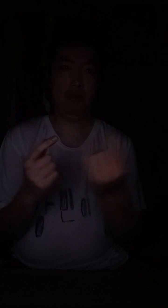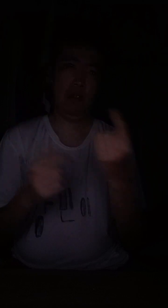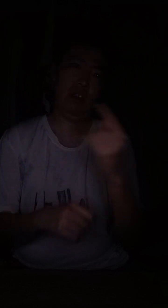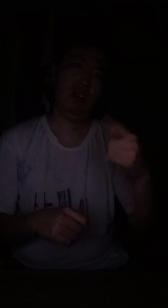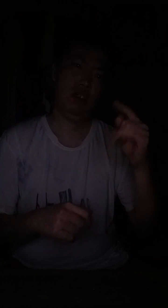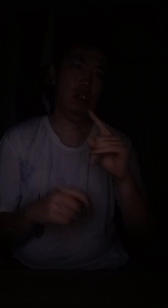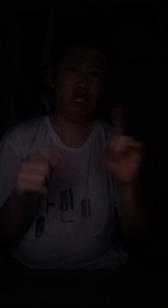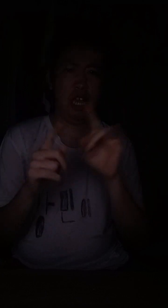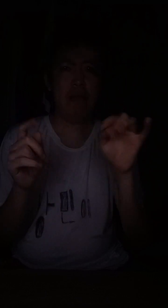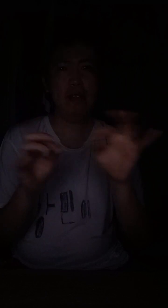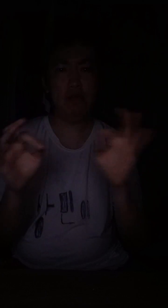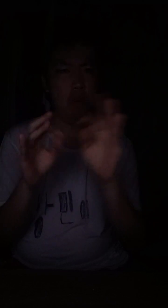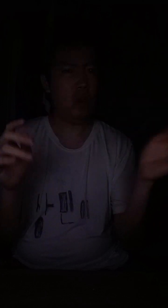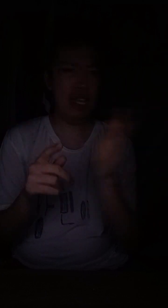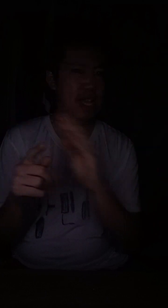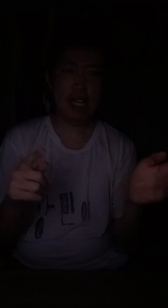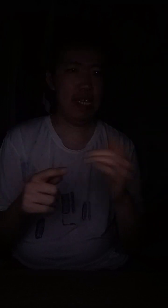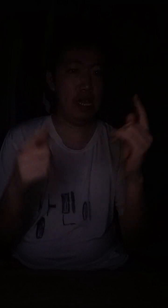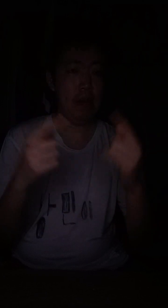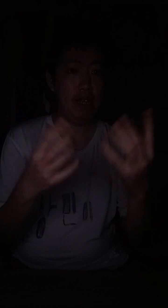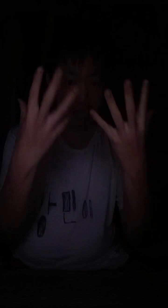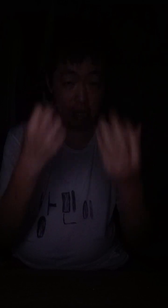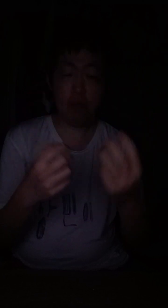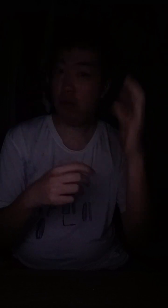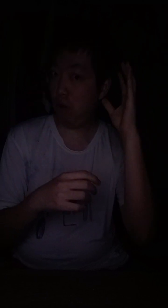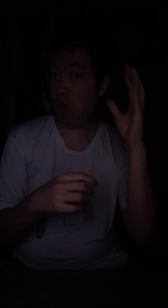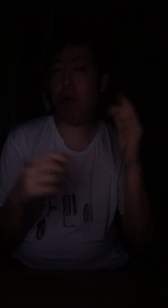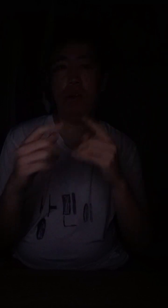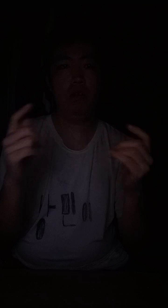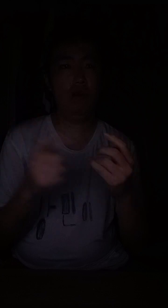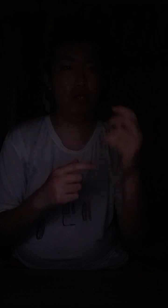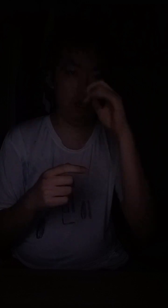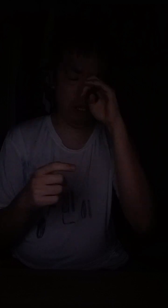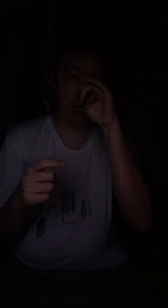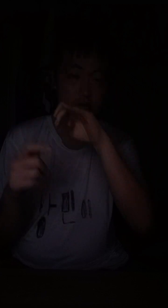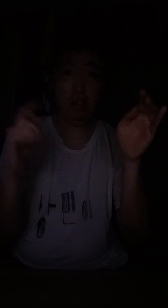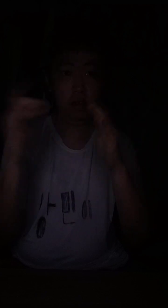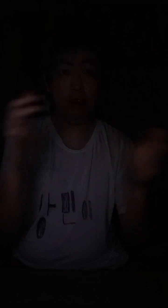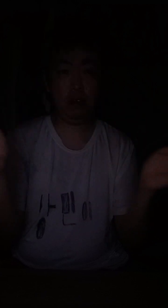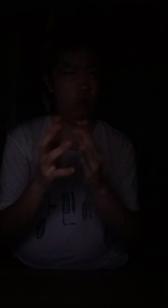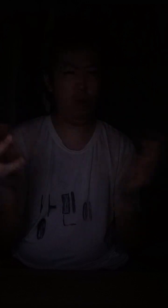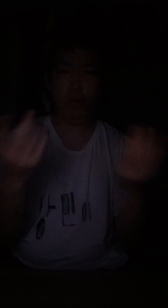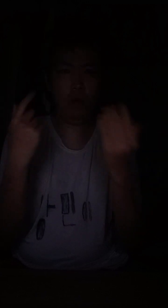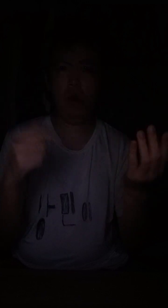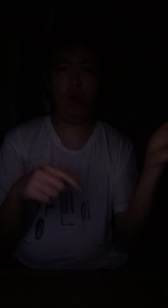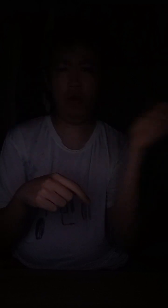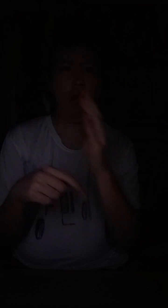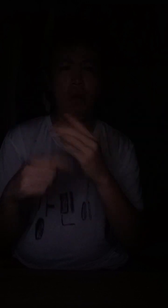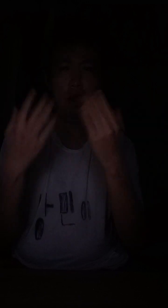현장에서 KBS는 못하지 않느냐는 얘기를 많이 듣는다며 우리는 보도할 수 있다고 당당하게 답할 수 없었다고